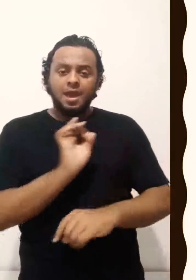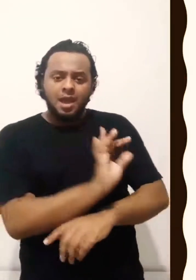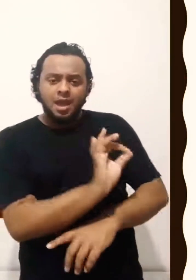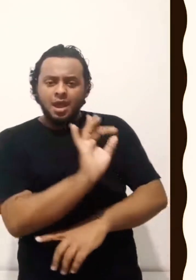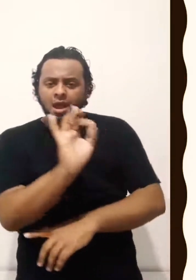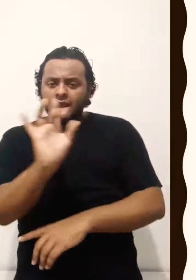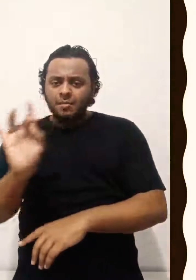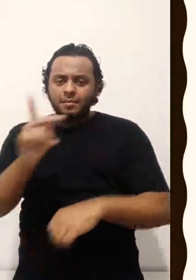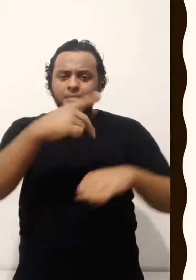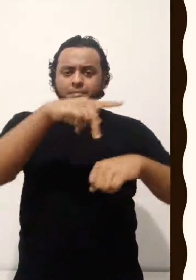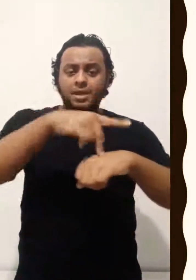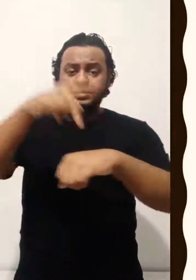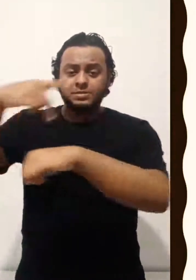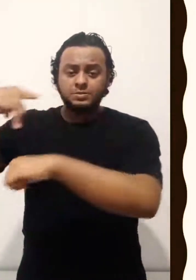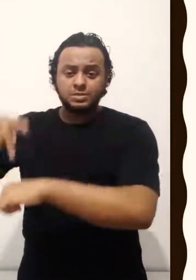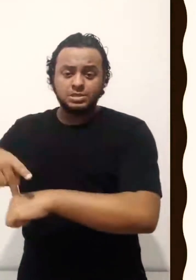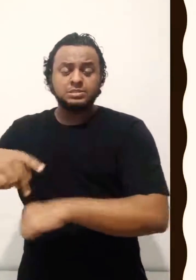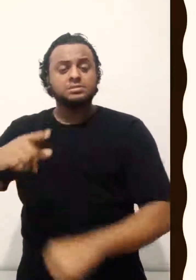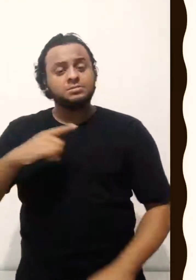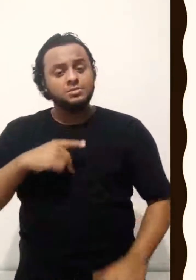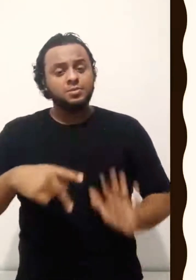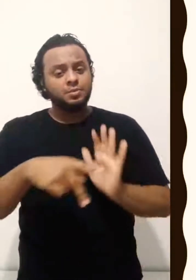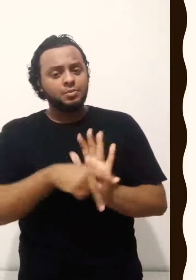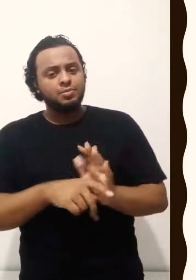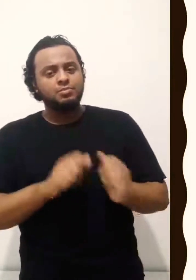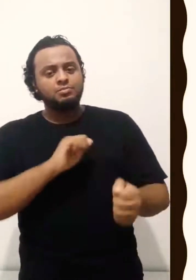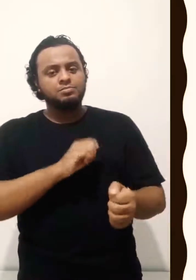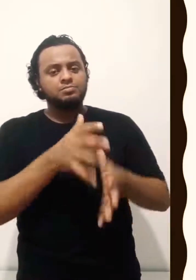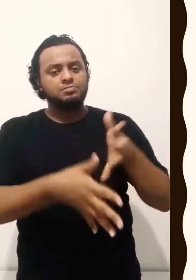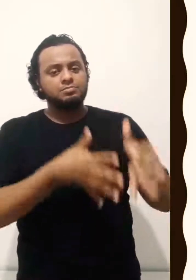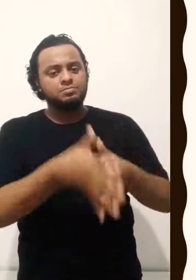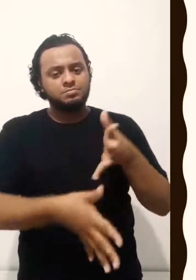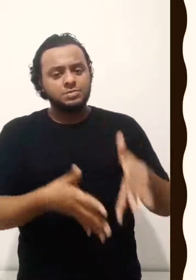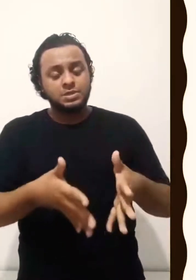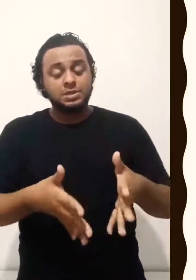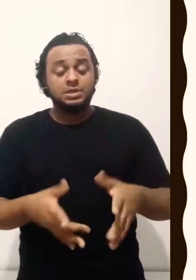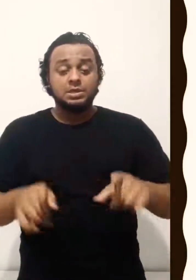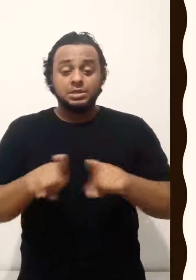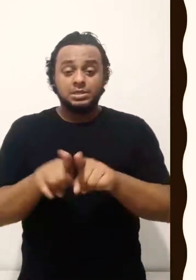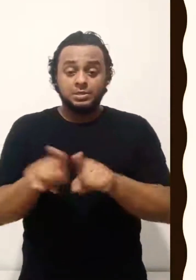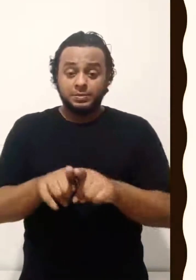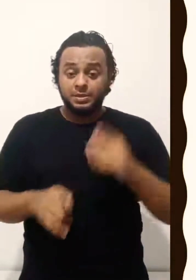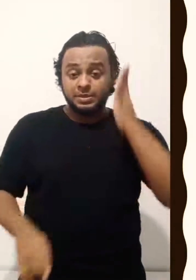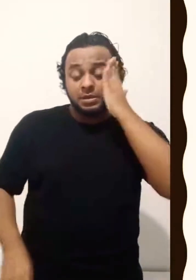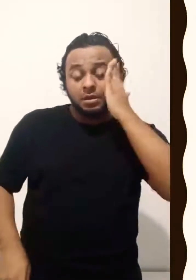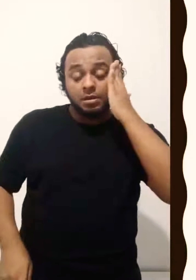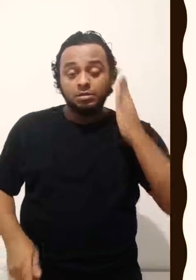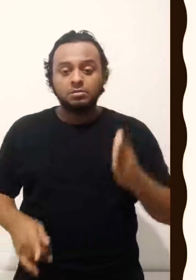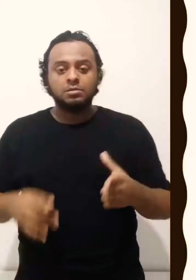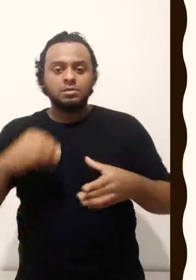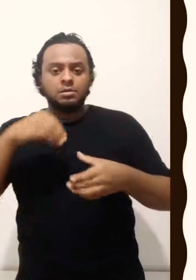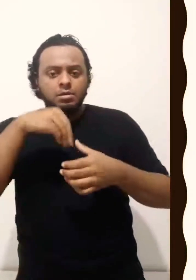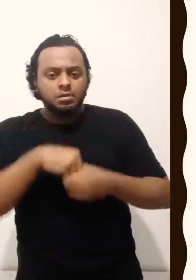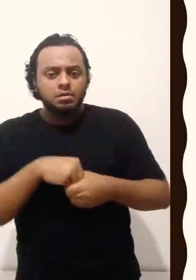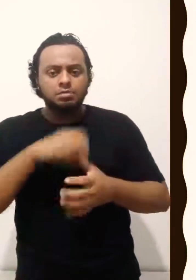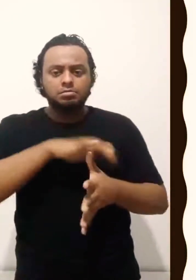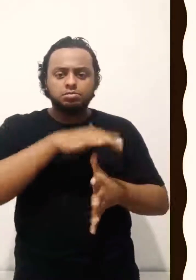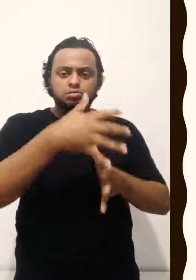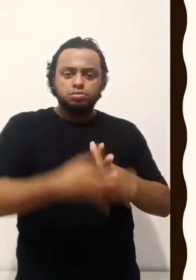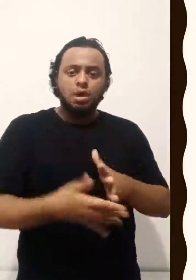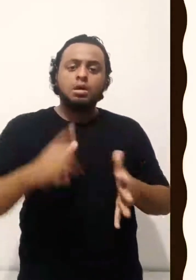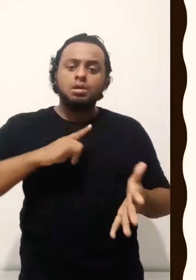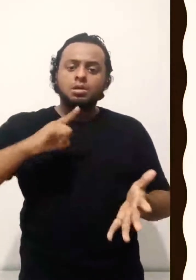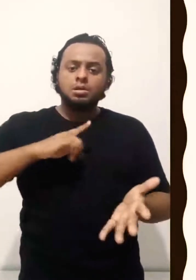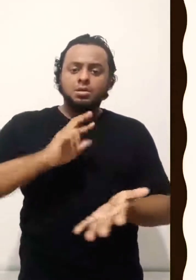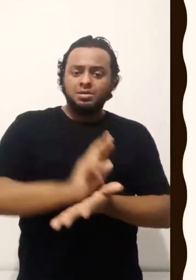cada país possui a sua própria língua de sinais. E também a gente sabe que dentro da língua de